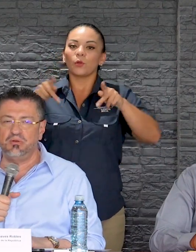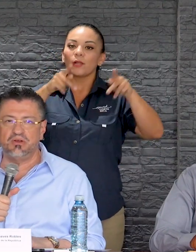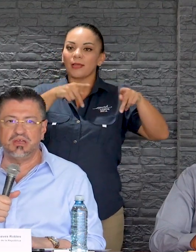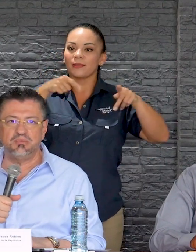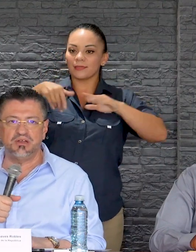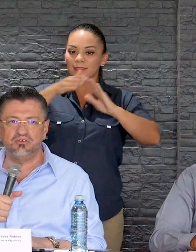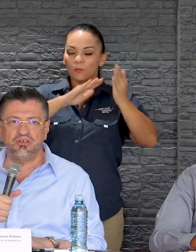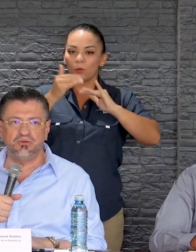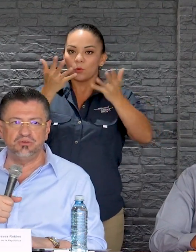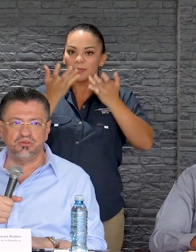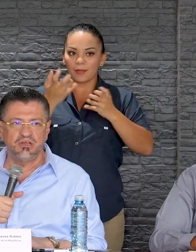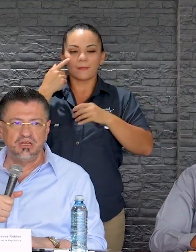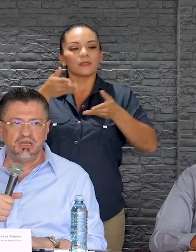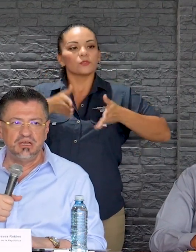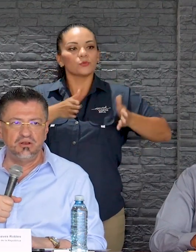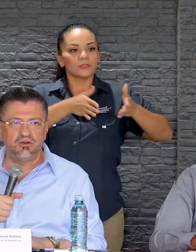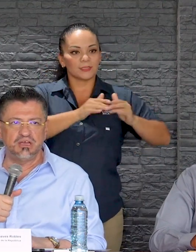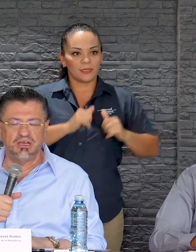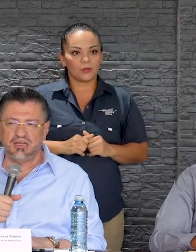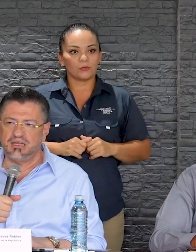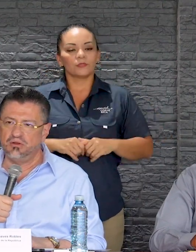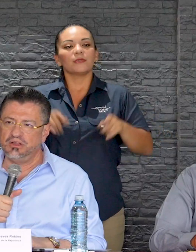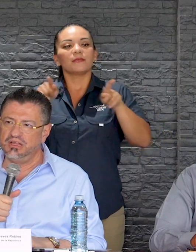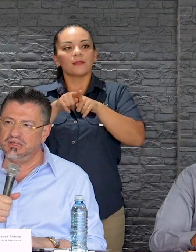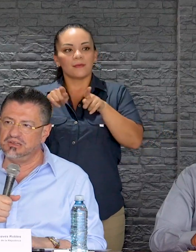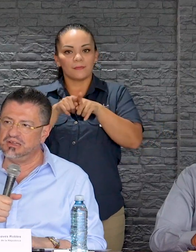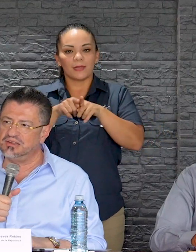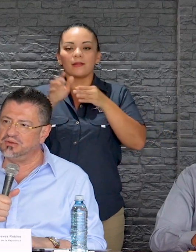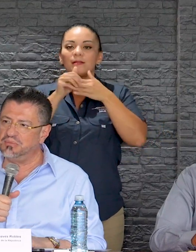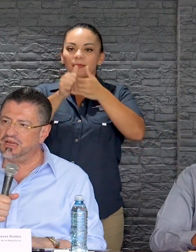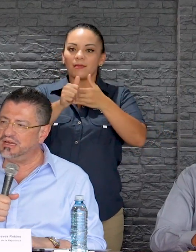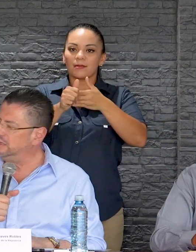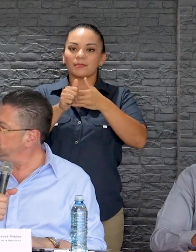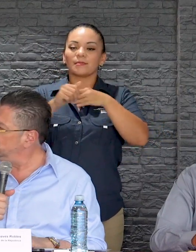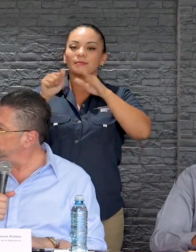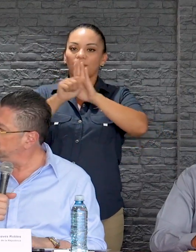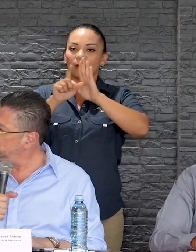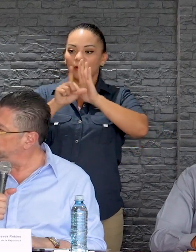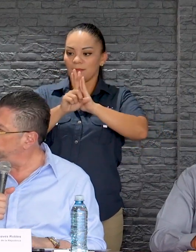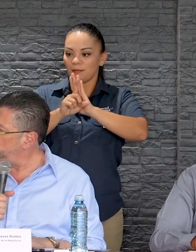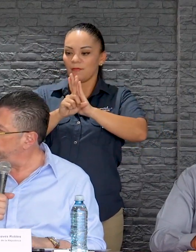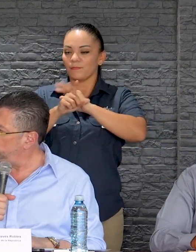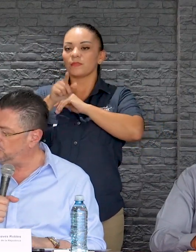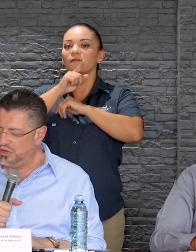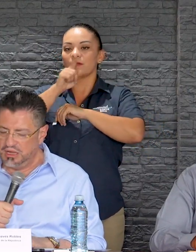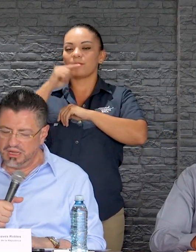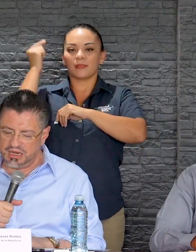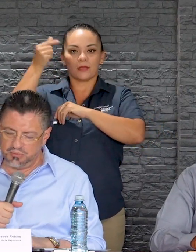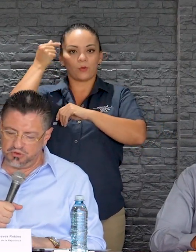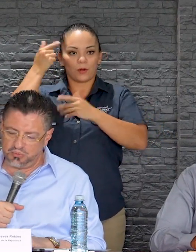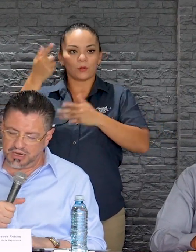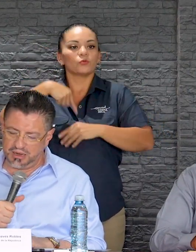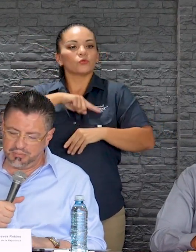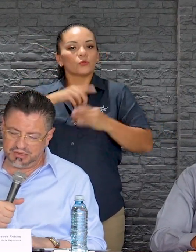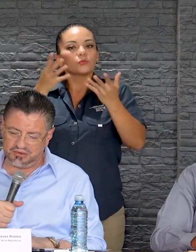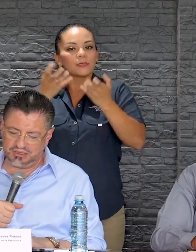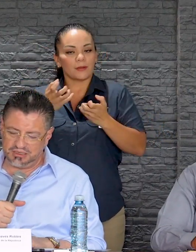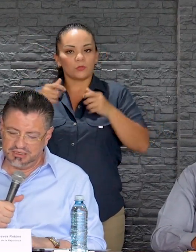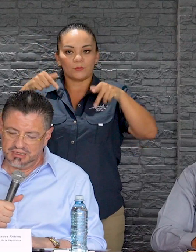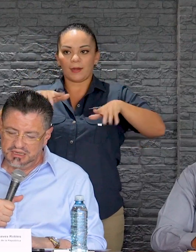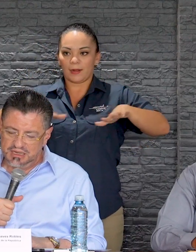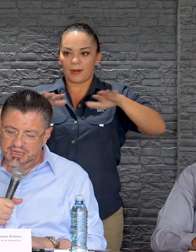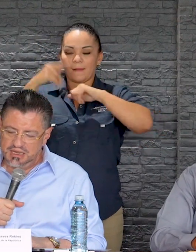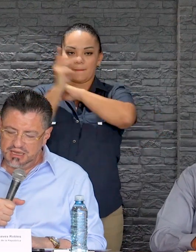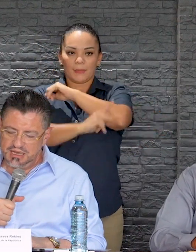de este pueblo quiere para sus hijos y lo que los líderes en la asamblea y ciertamente en el gobierno queremos para la